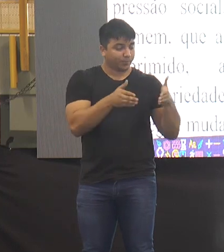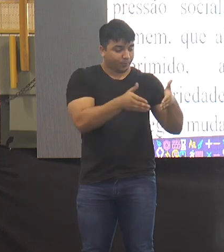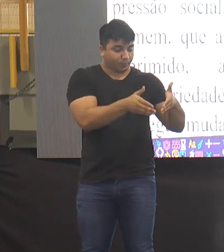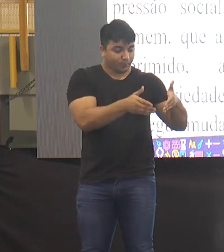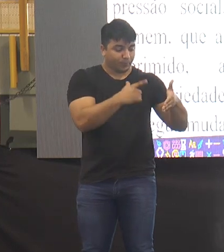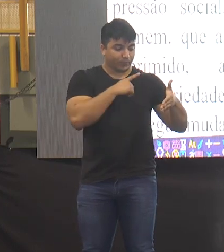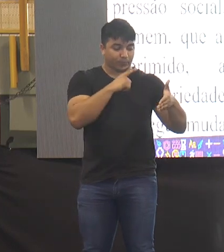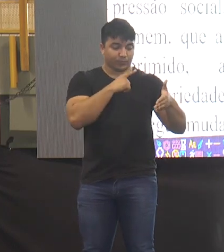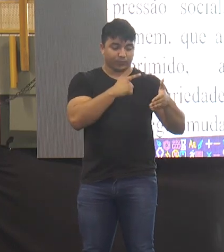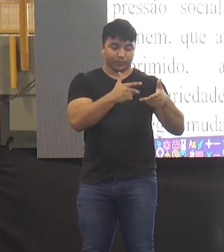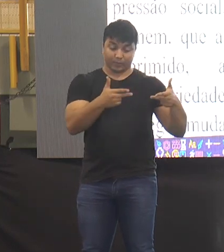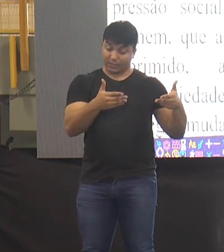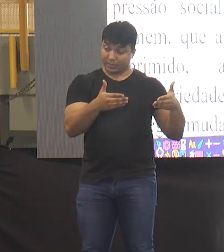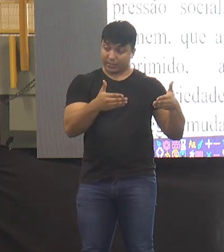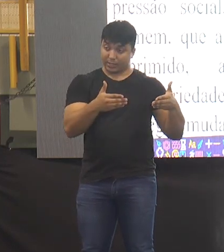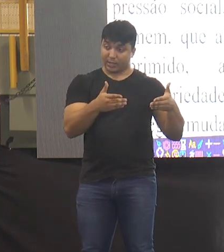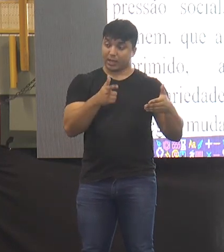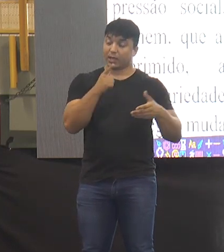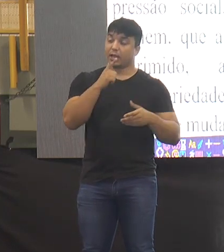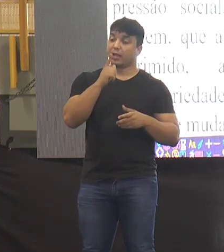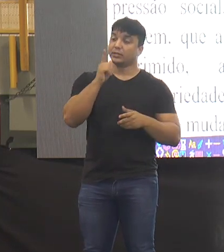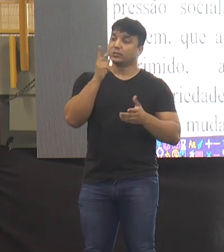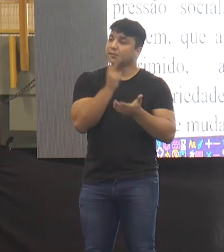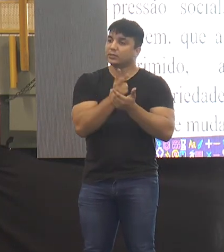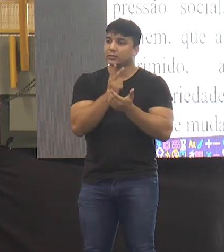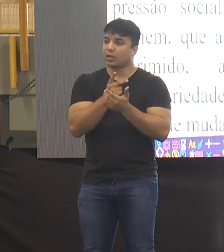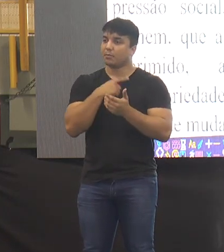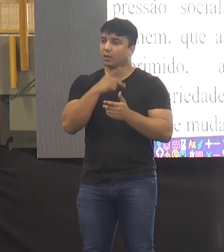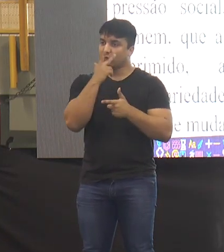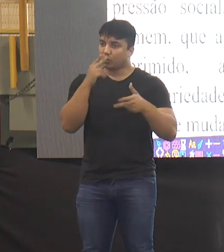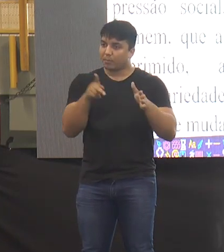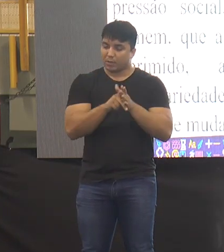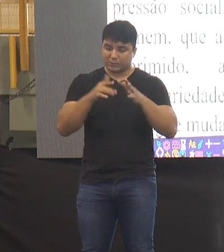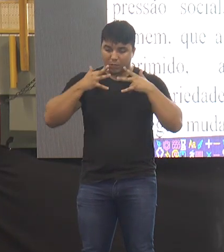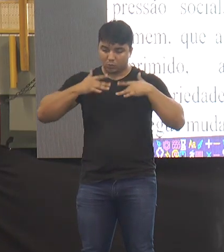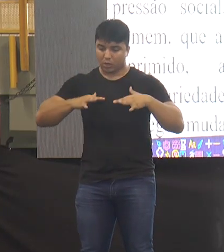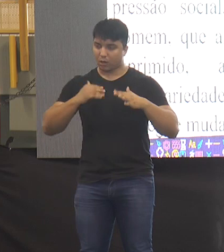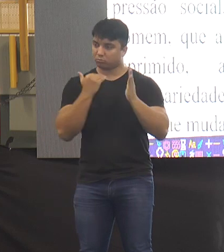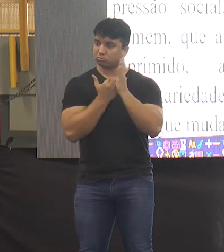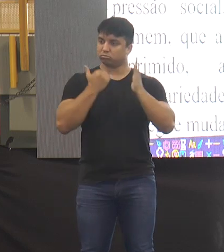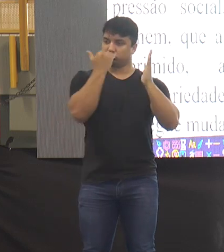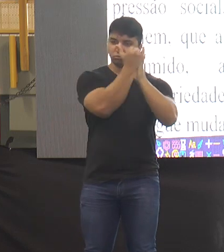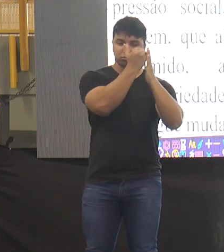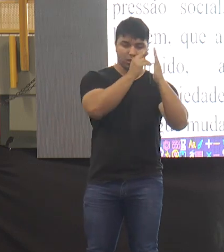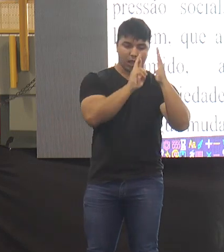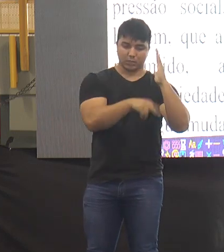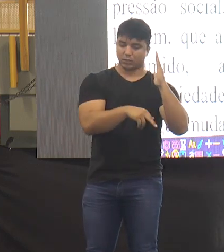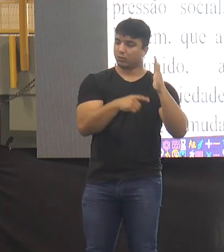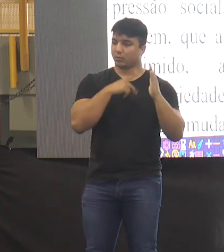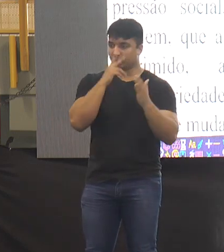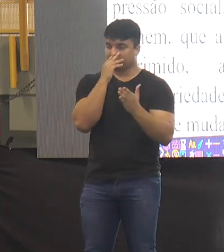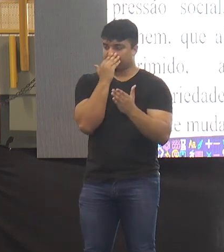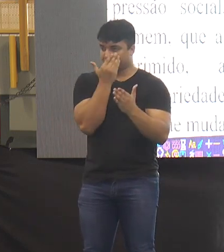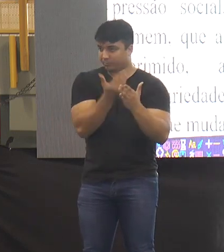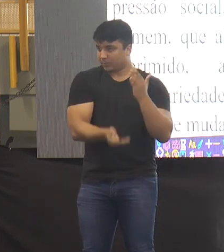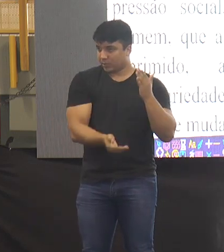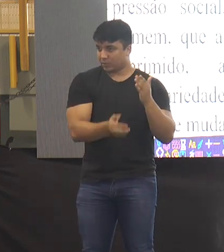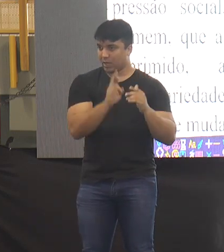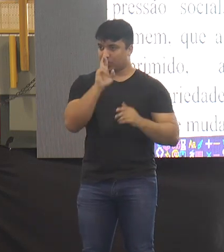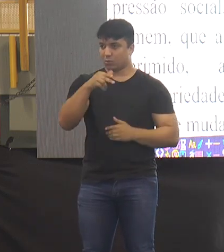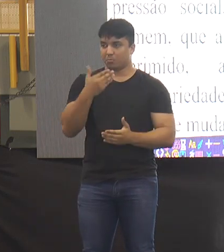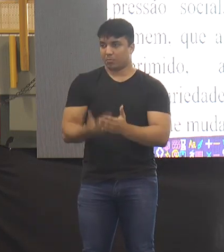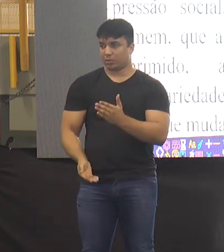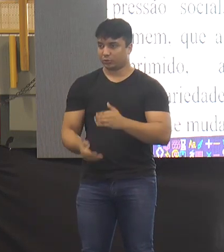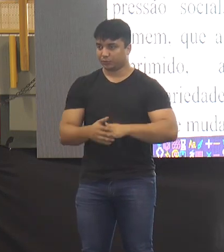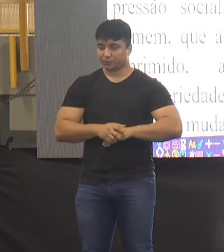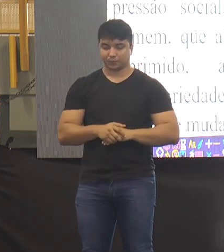os instintos sempre vão se sobrepor à razão. E o homem é um animal guiado pelos instintos, não pela